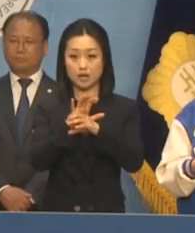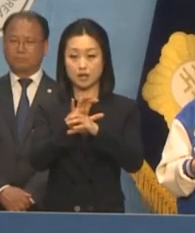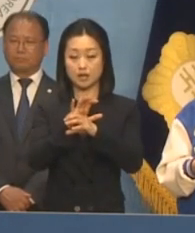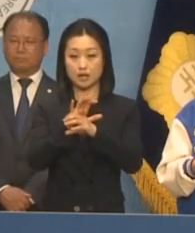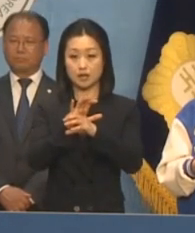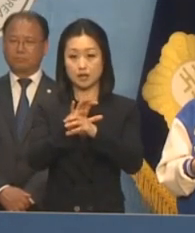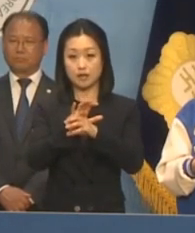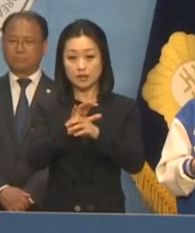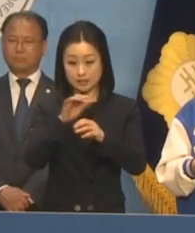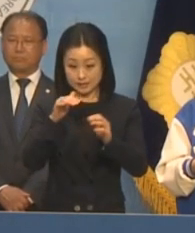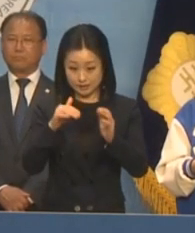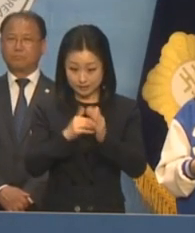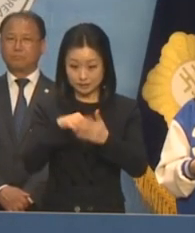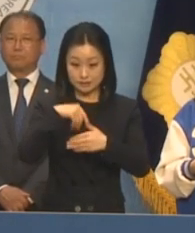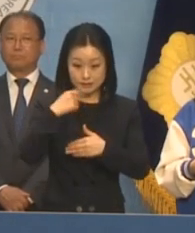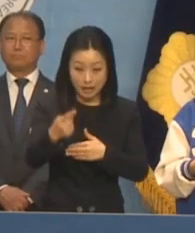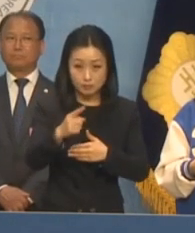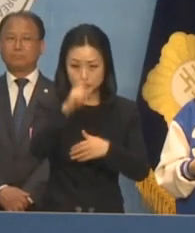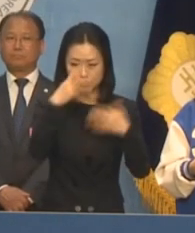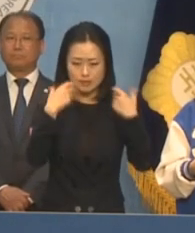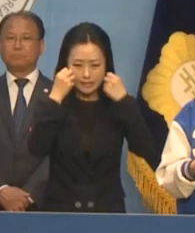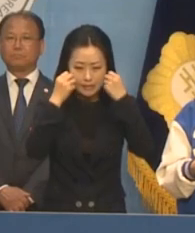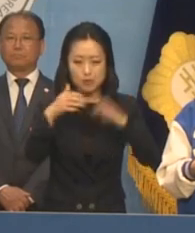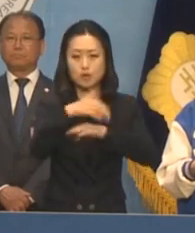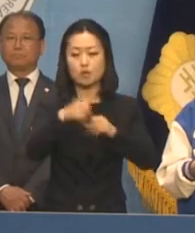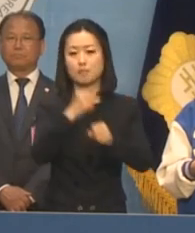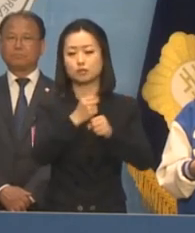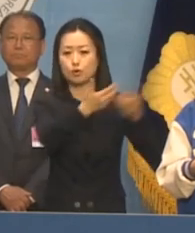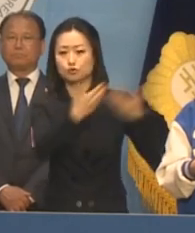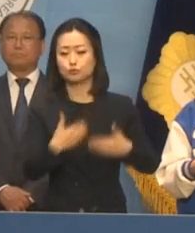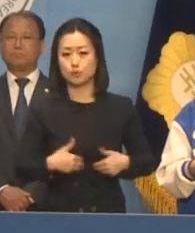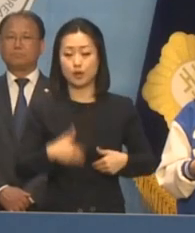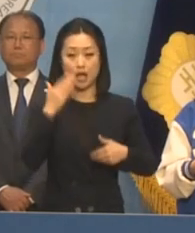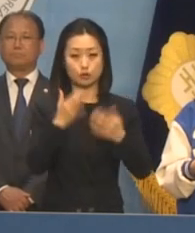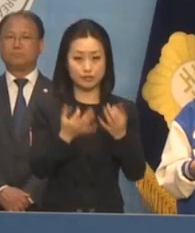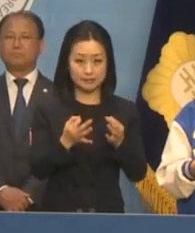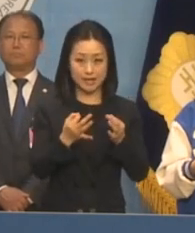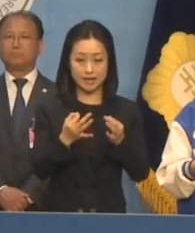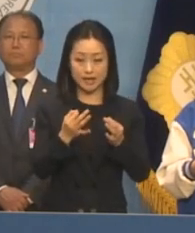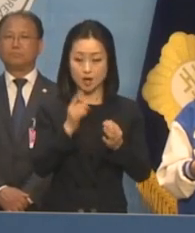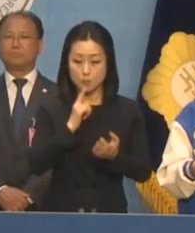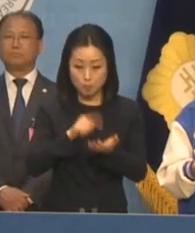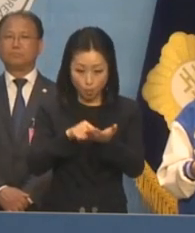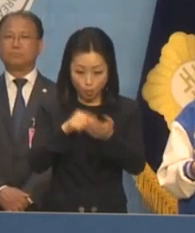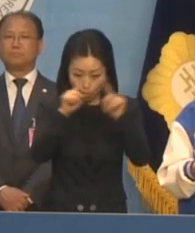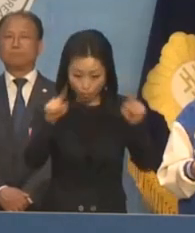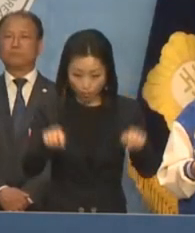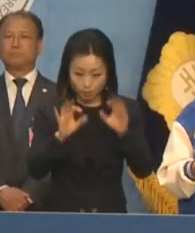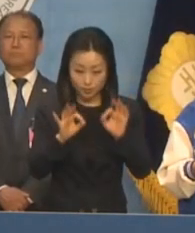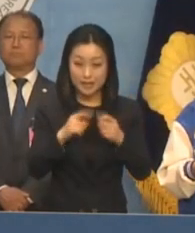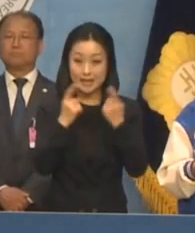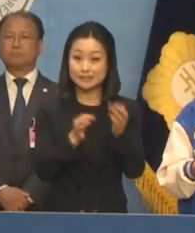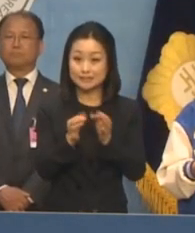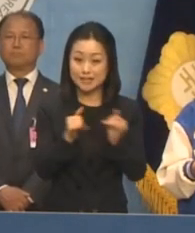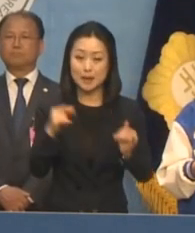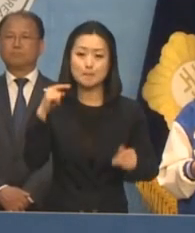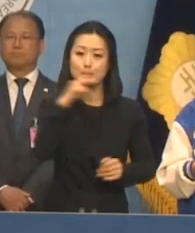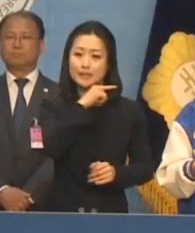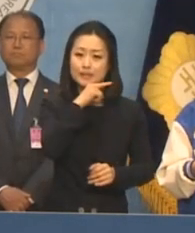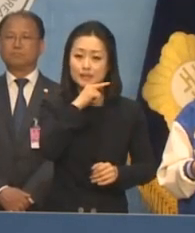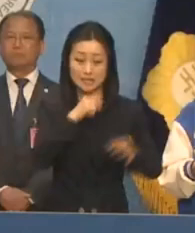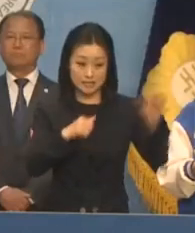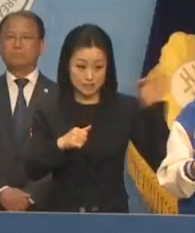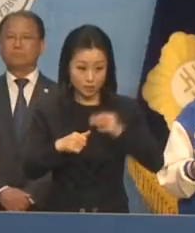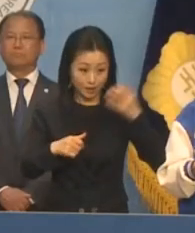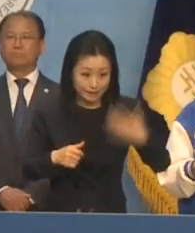특단의 조치를 정부가 내놔야 합니다 한국은행 금융 보고서조차 자영업자 채무 문제를 지원하지